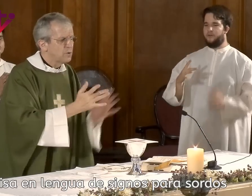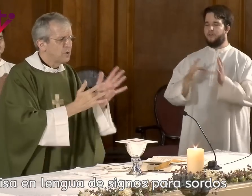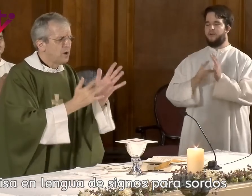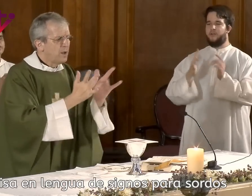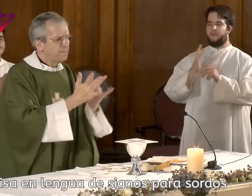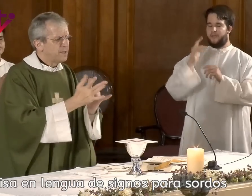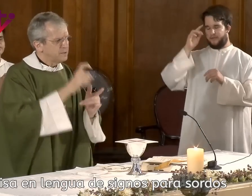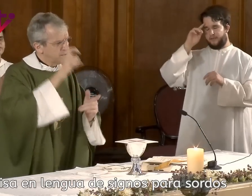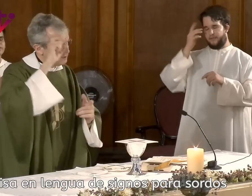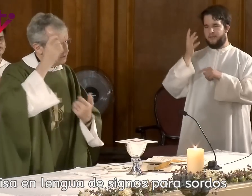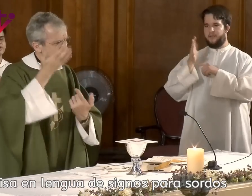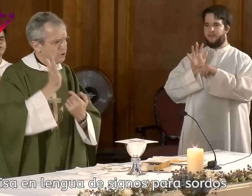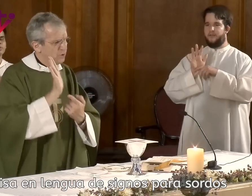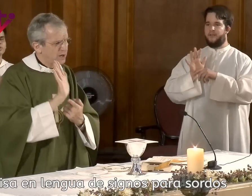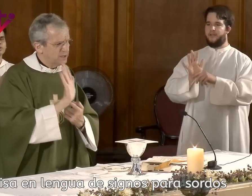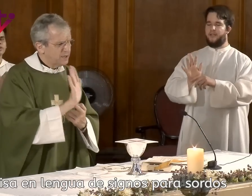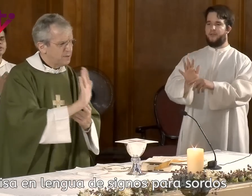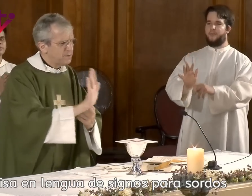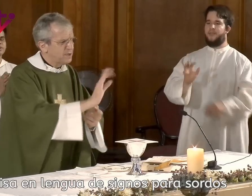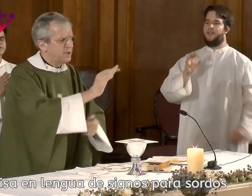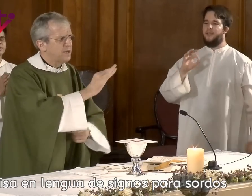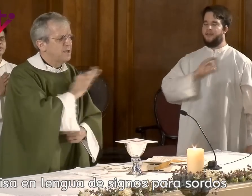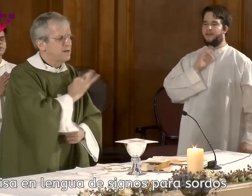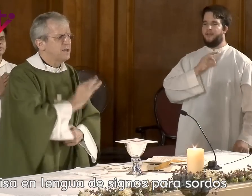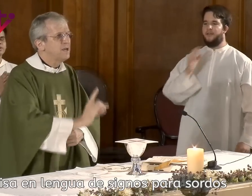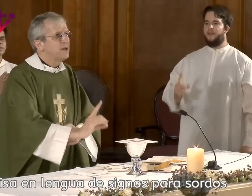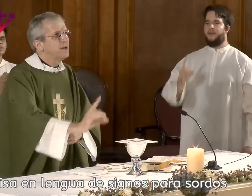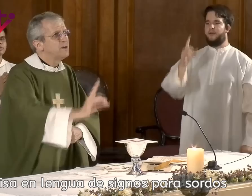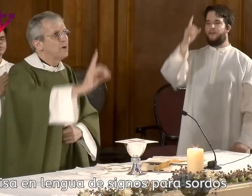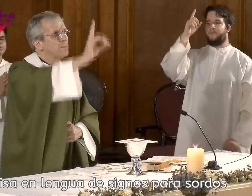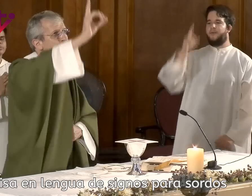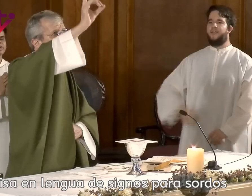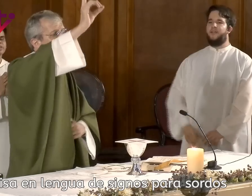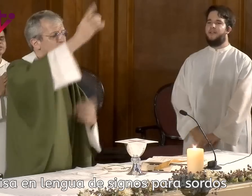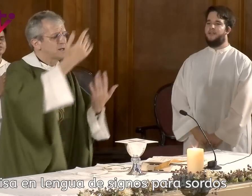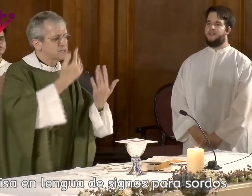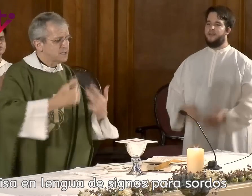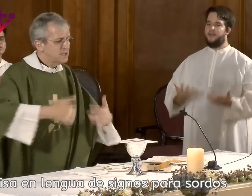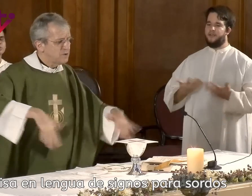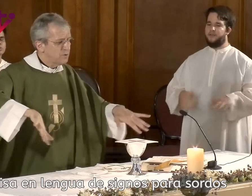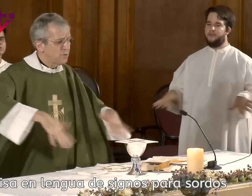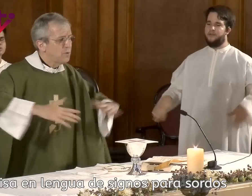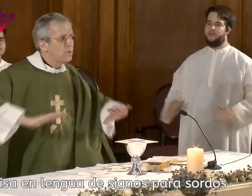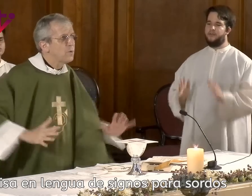cielo, bendito el que viene en nombre del Señor.